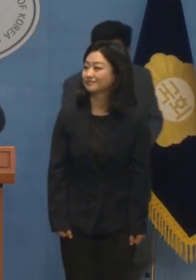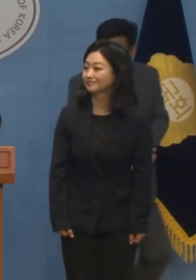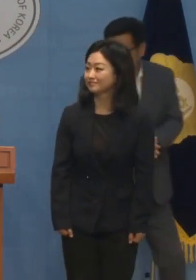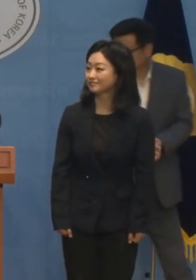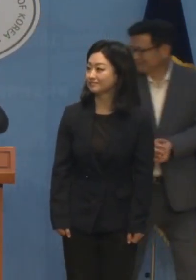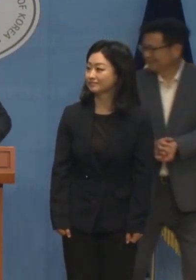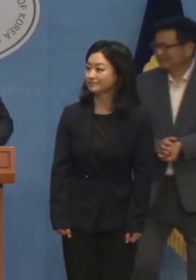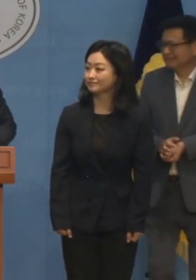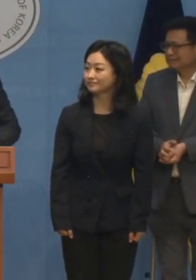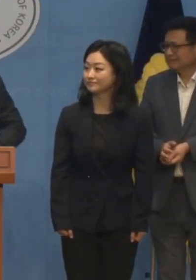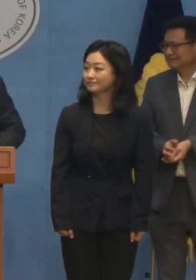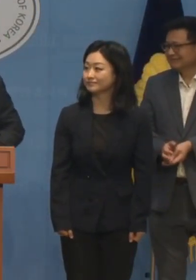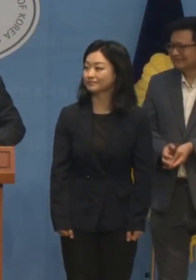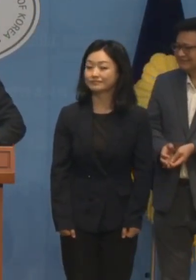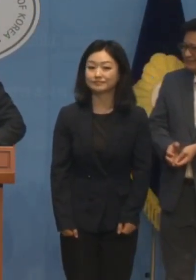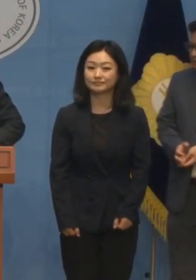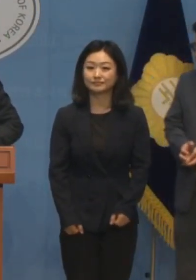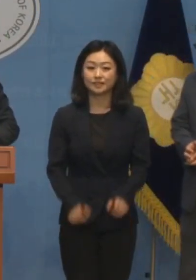예, 오늘